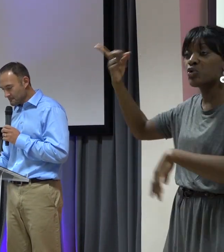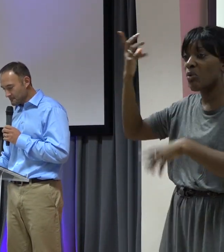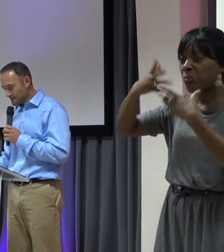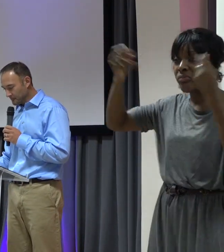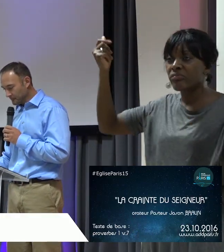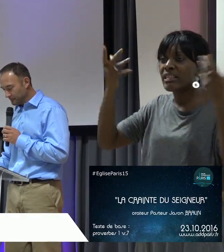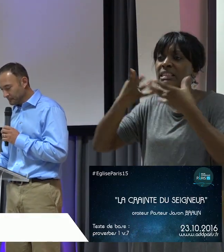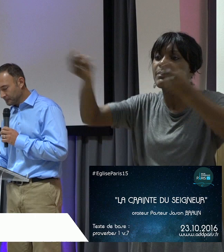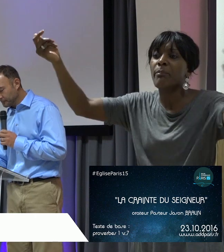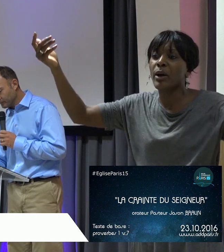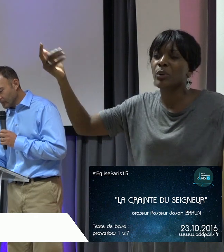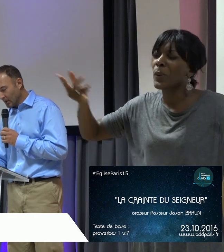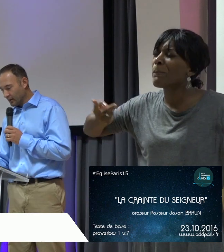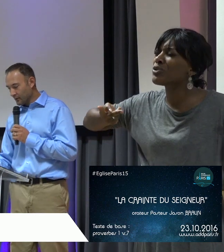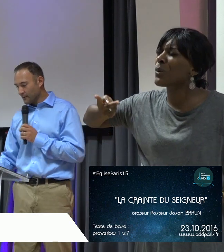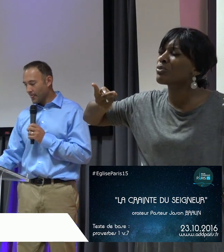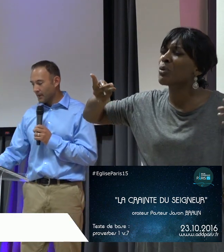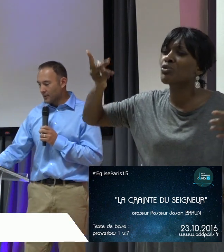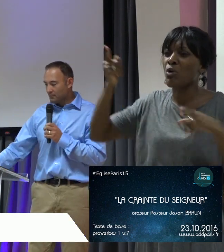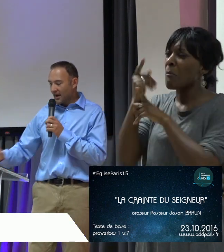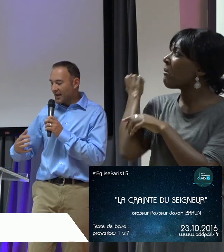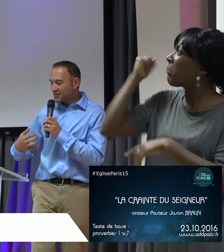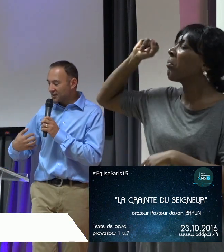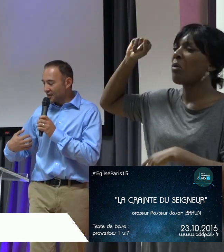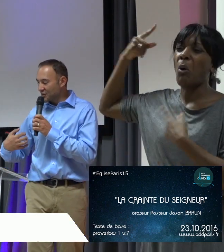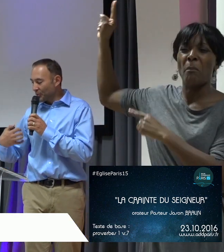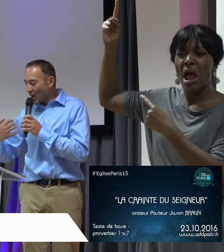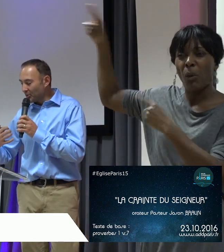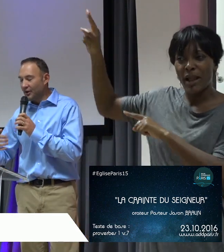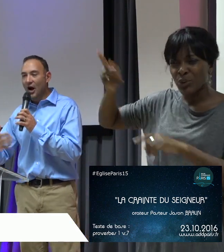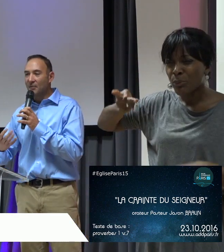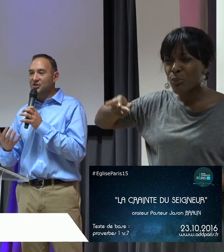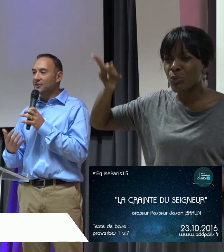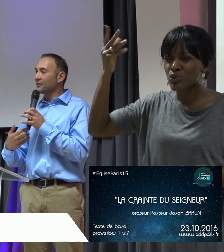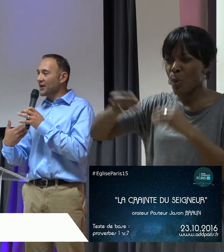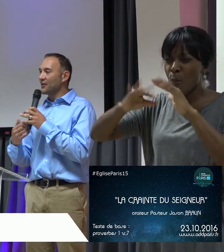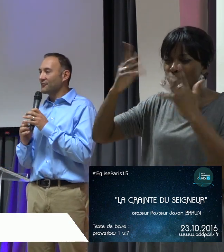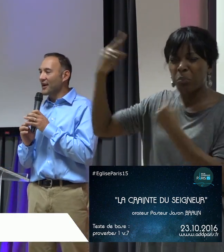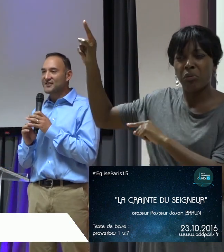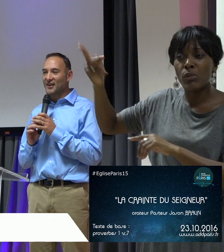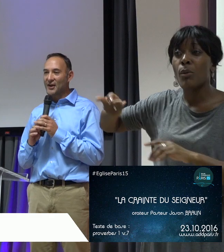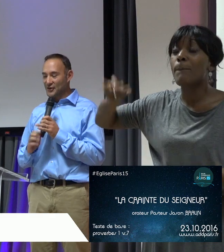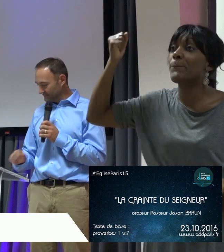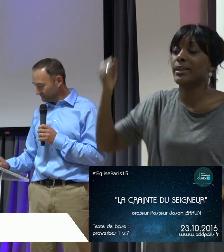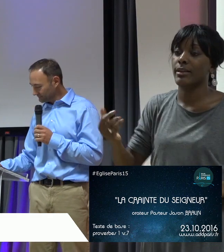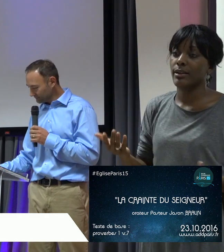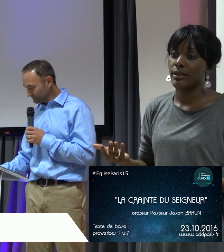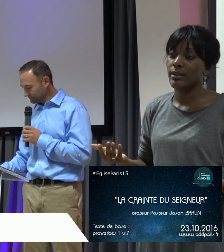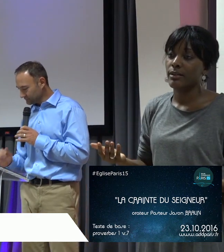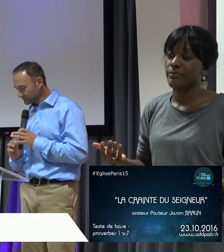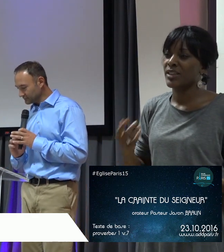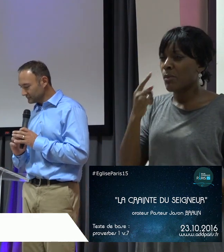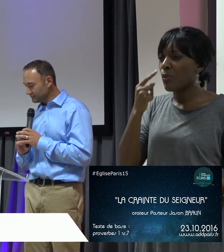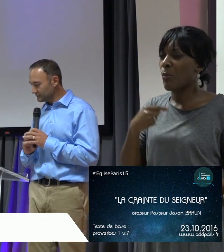qui se retourne contre Dieu. My guess is that it's probably not much different here in France either. Et je